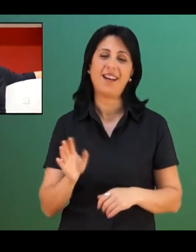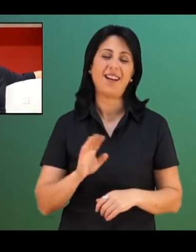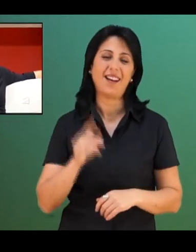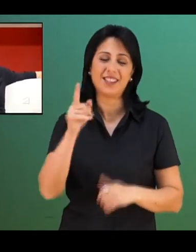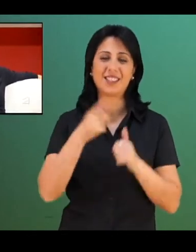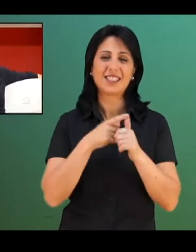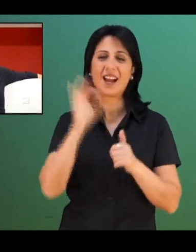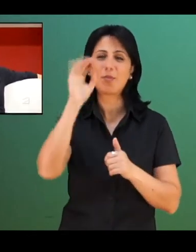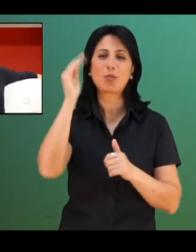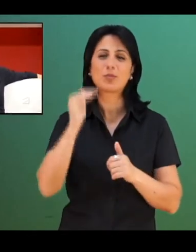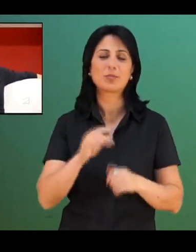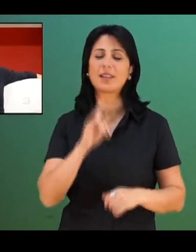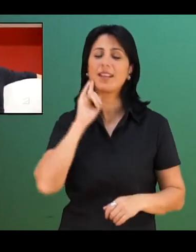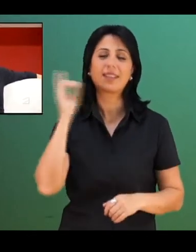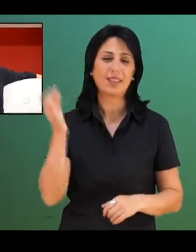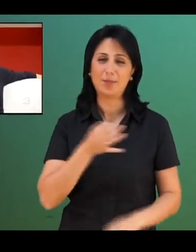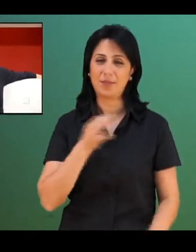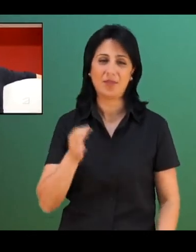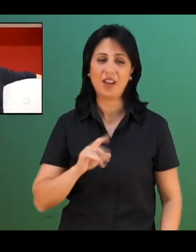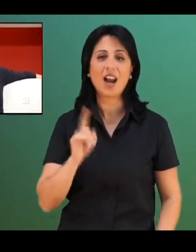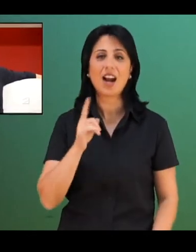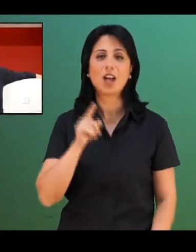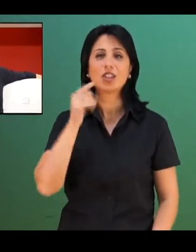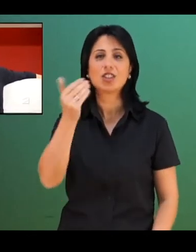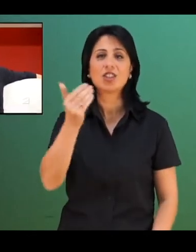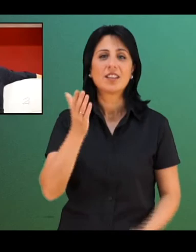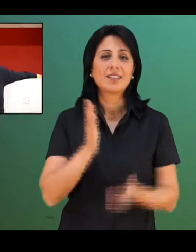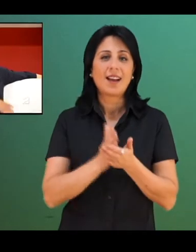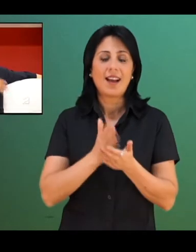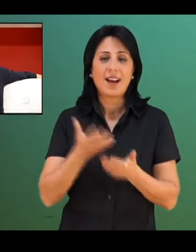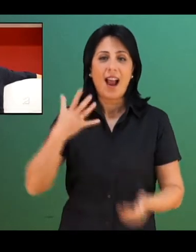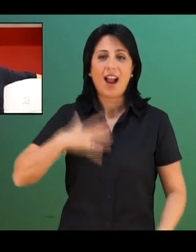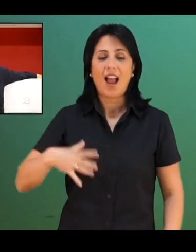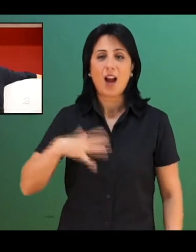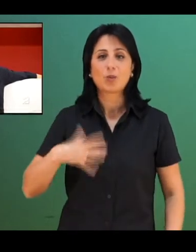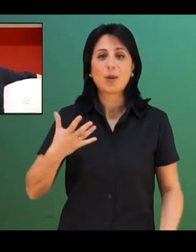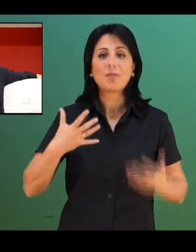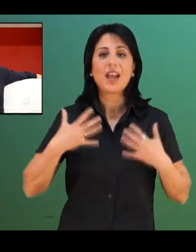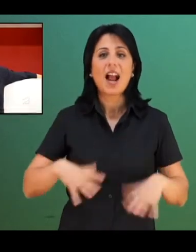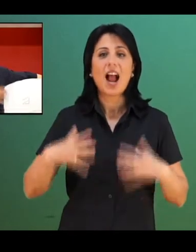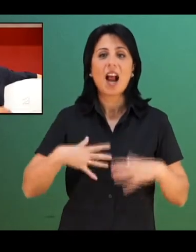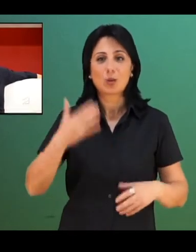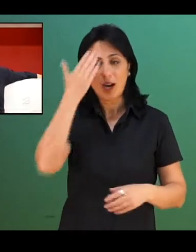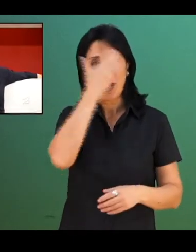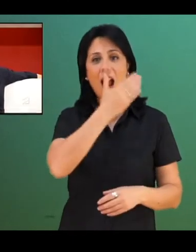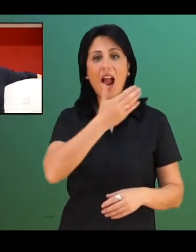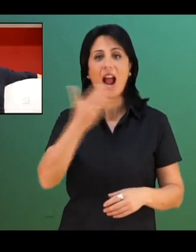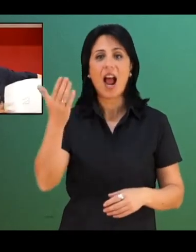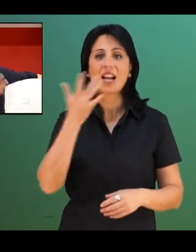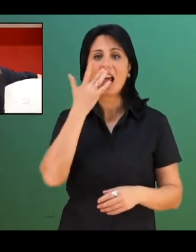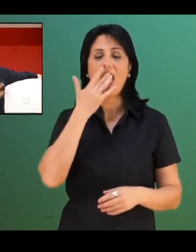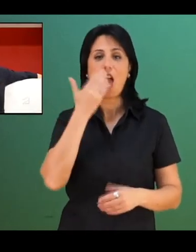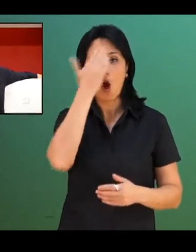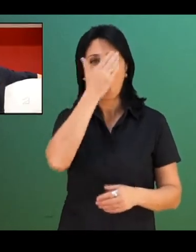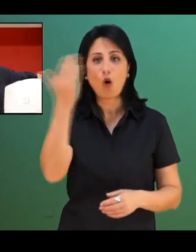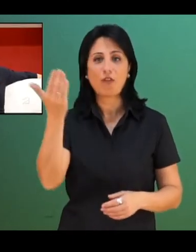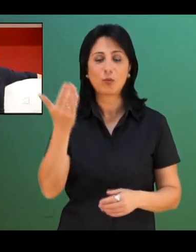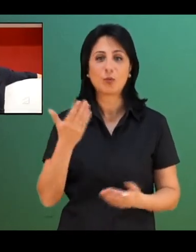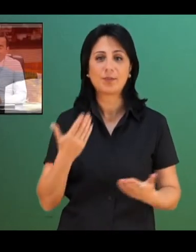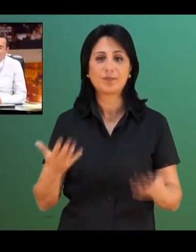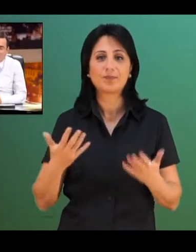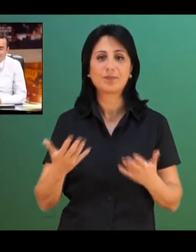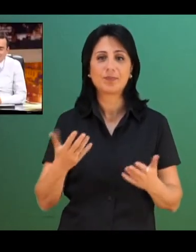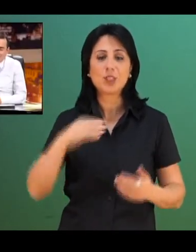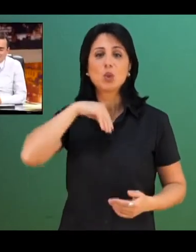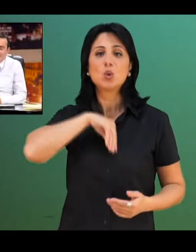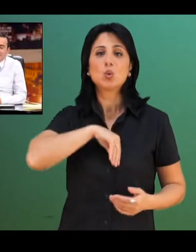ხო ქართველი ხალხის ეროვნულ განვითარება, რა ქვია, სულიერ კულტურას კულტურის განვითარება